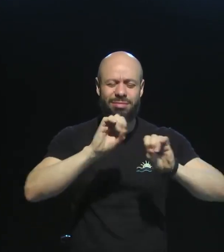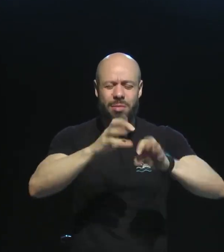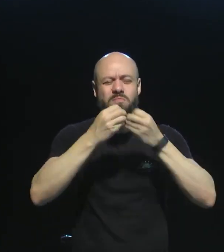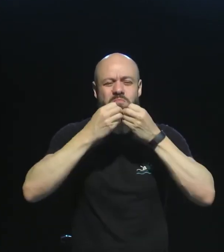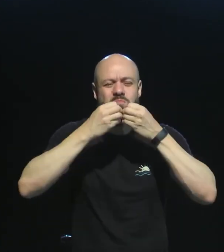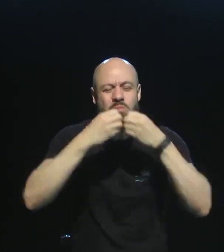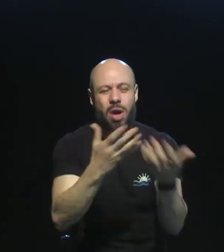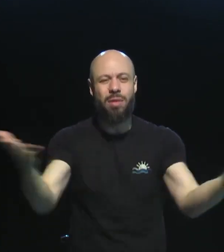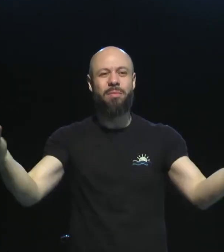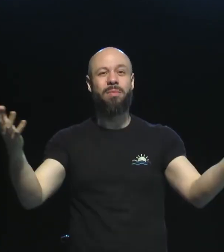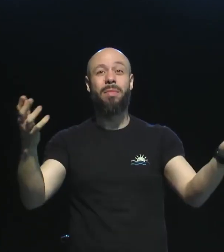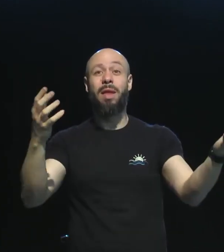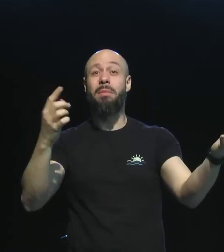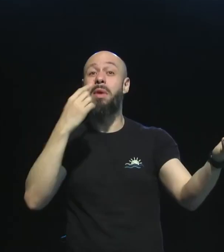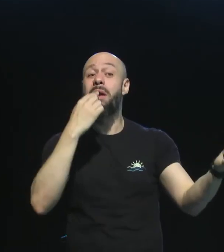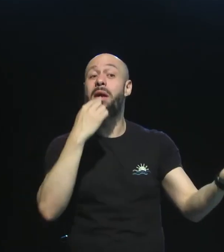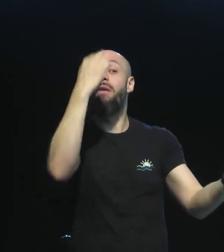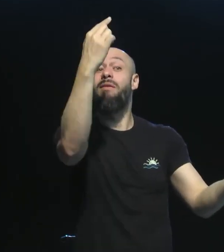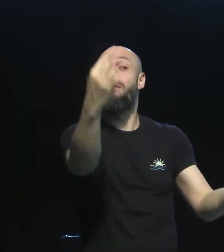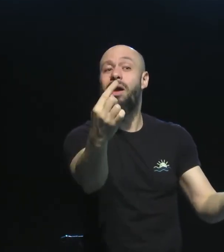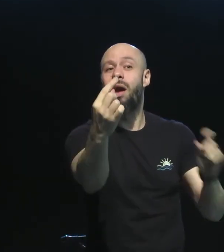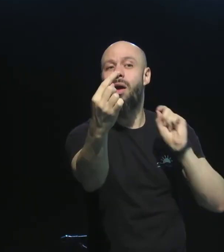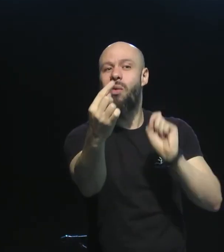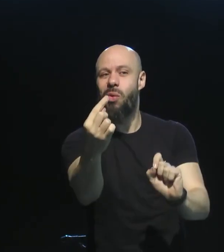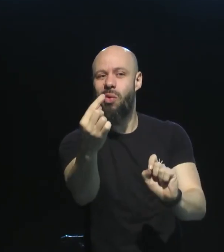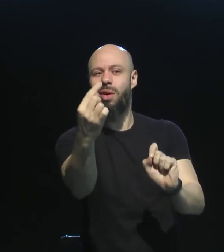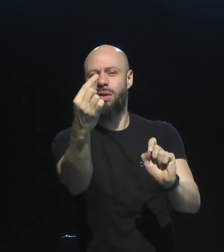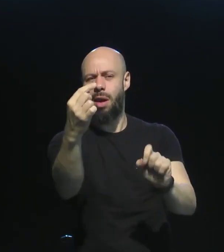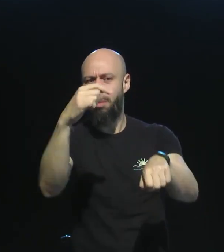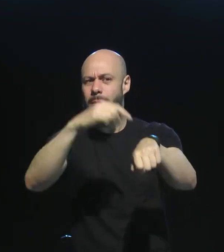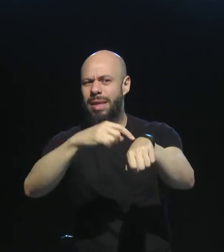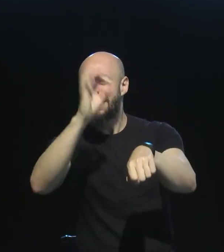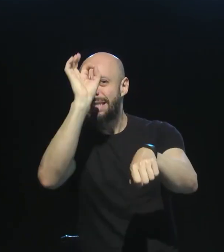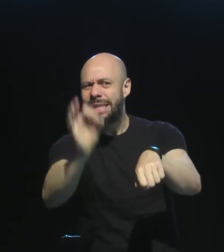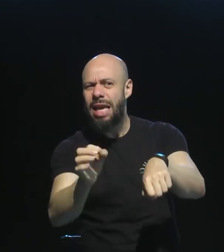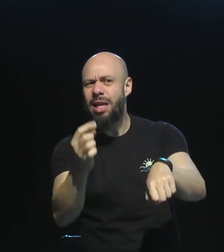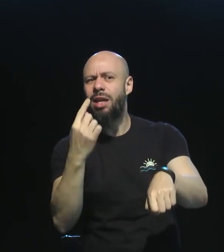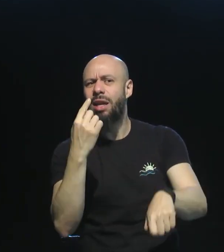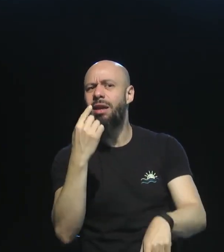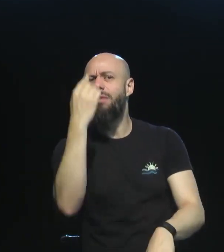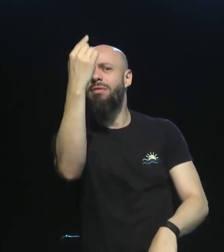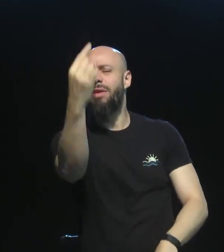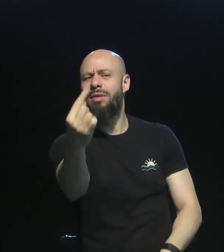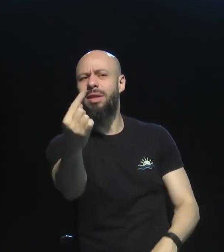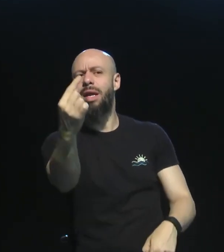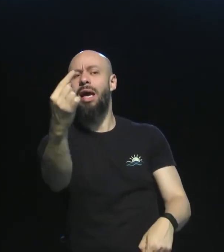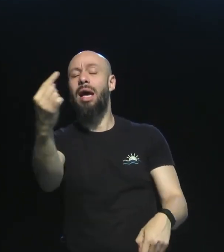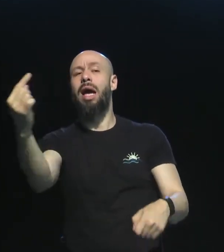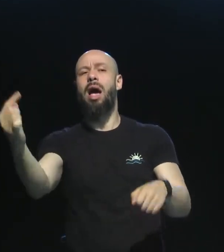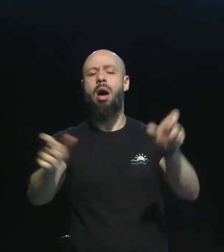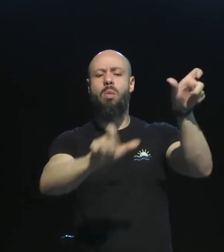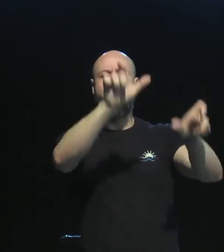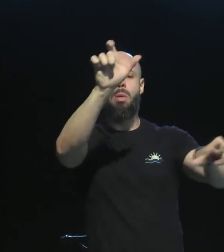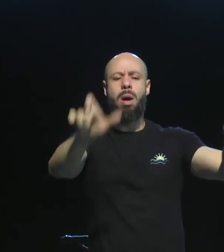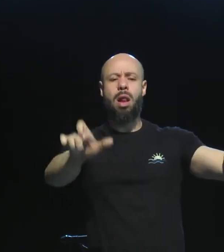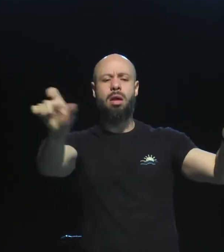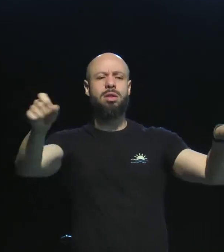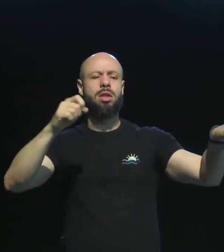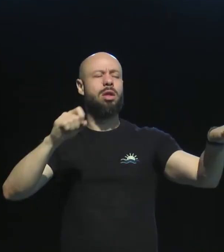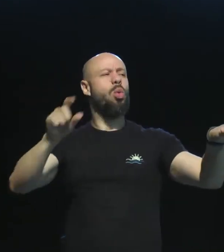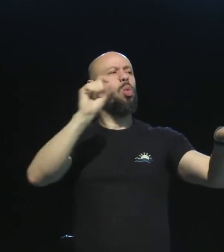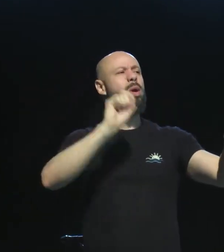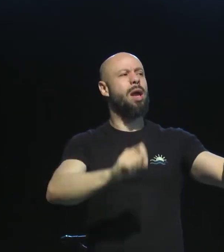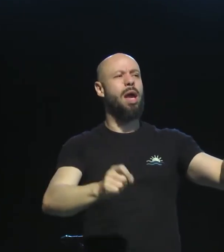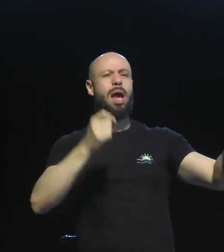pois virá um tempo, vai chegar uma época em que as pessoas já não escutarão